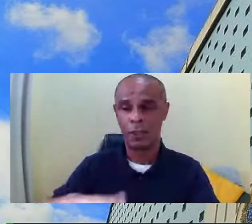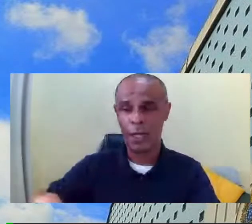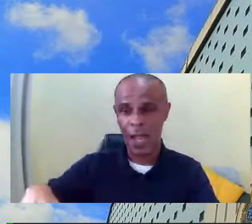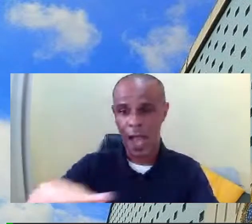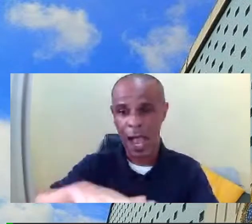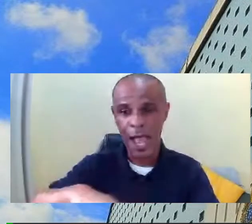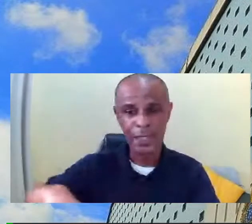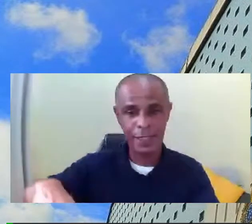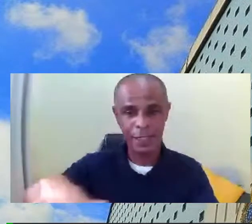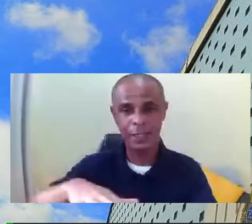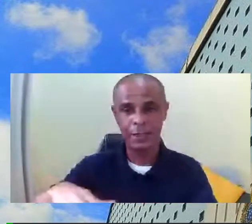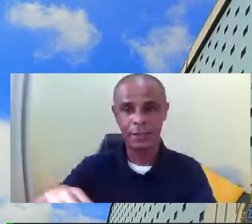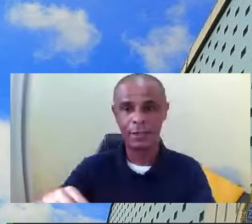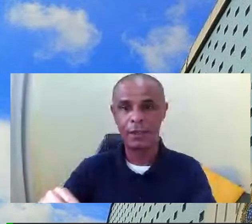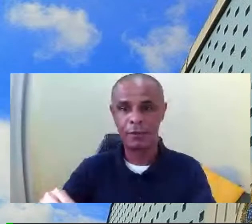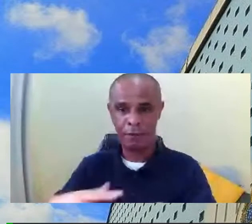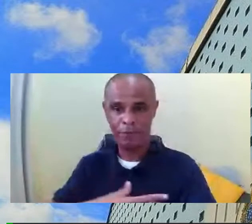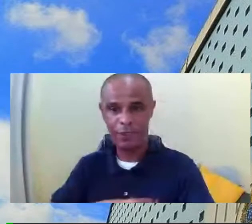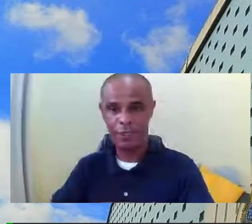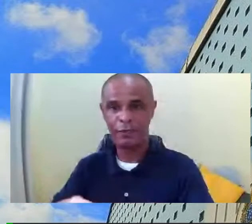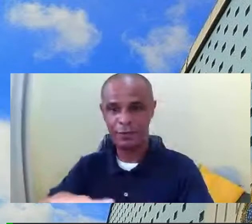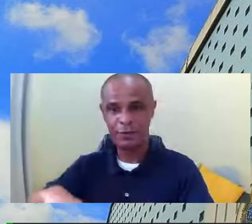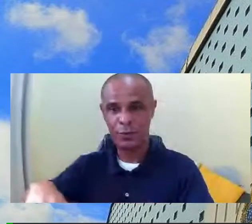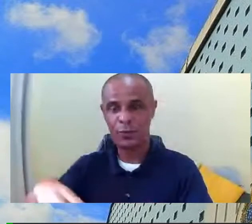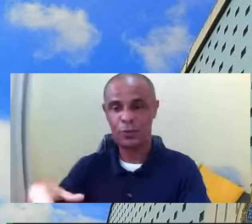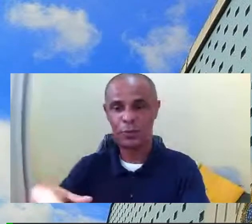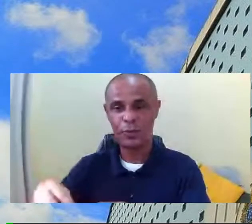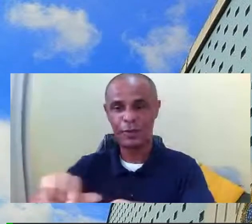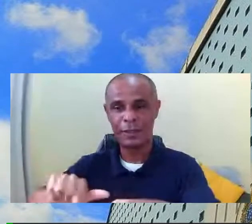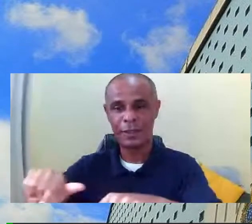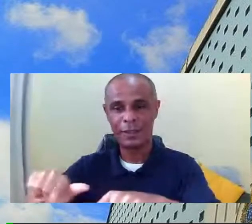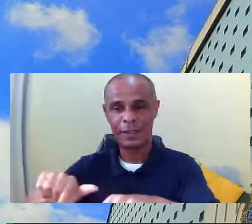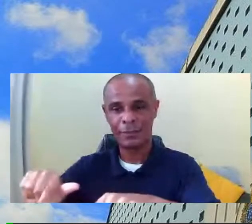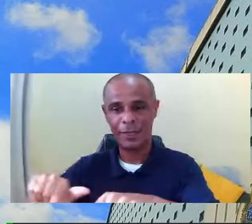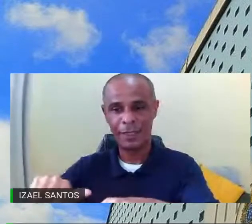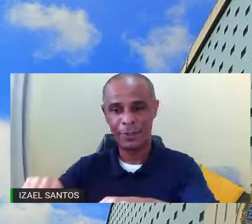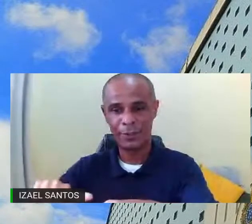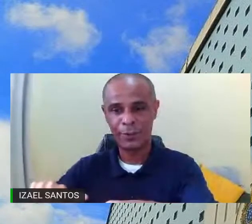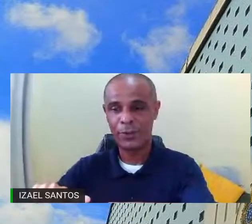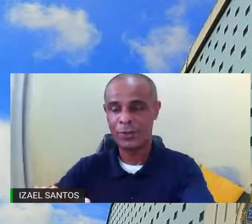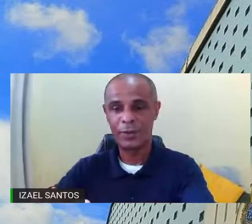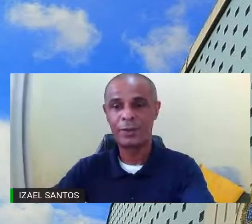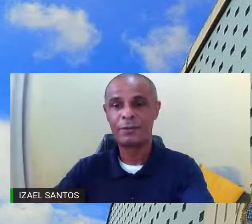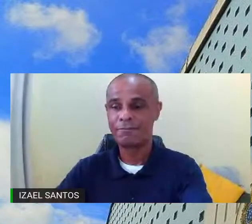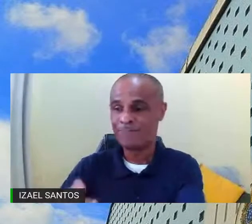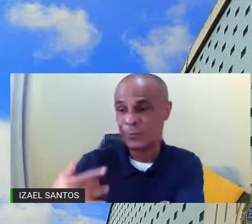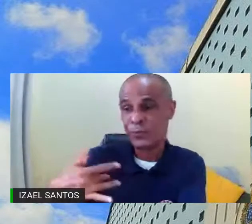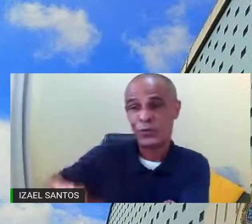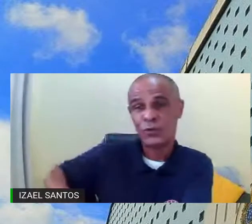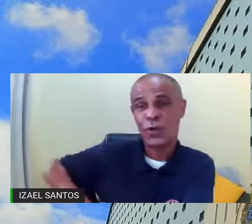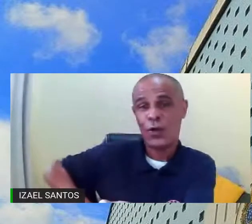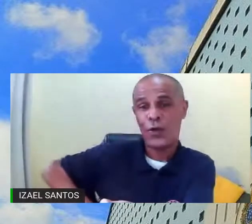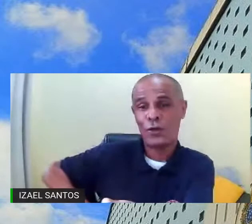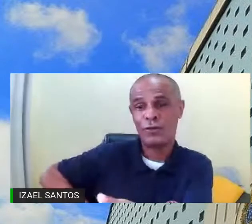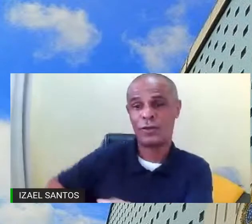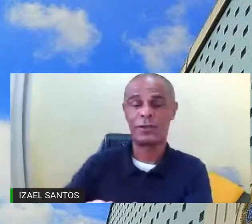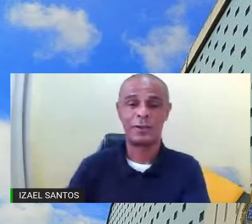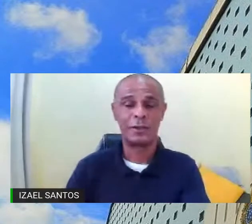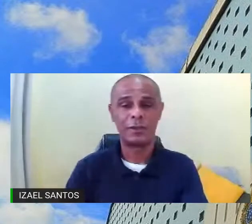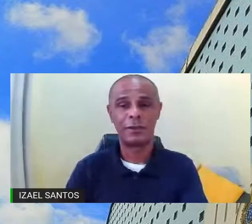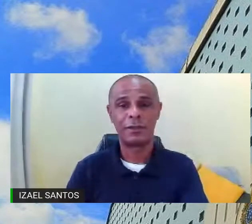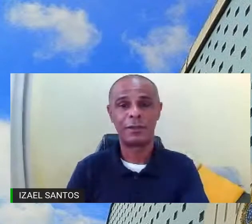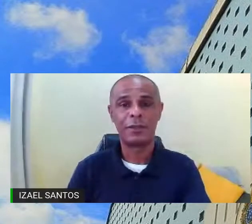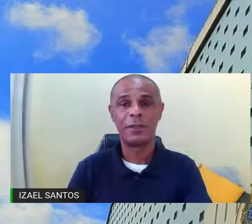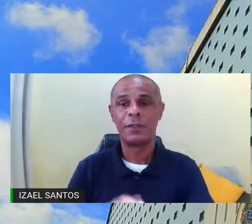capital acreditam na oferta do ensino técnico profissional, que é efetivamente o itinerário formativo. Não é,